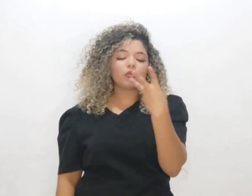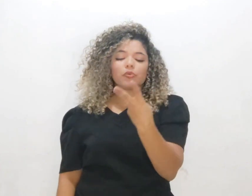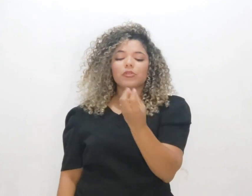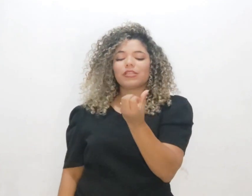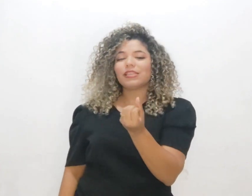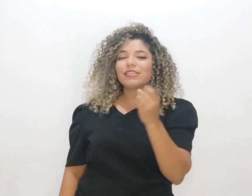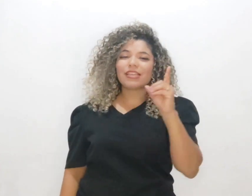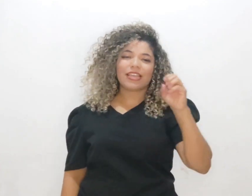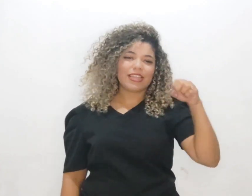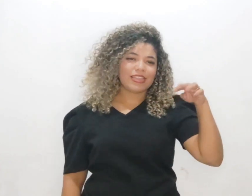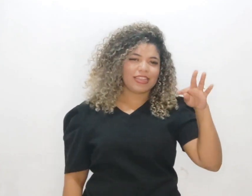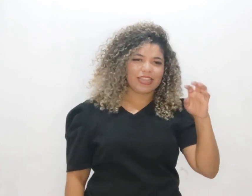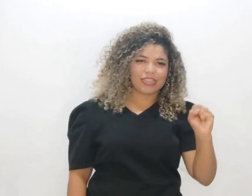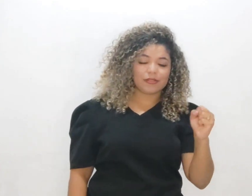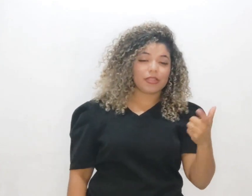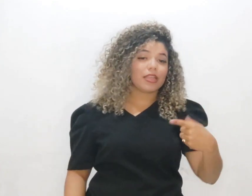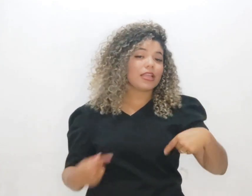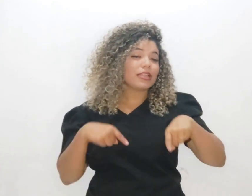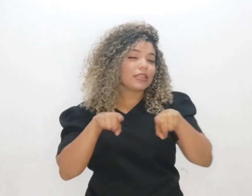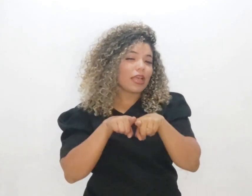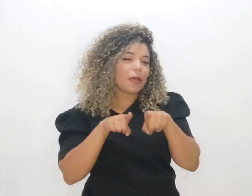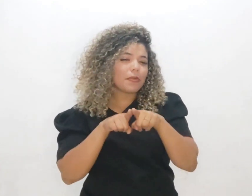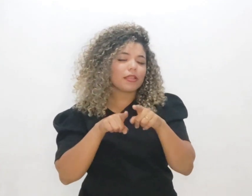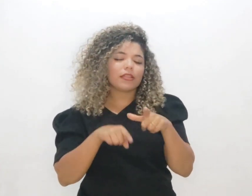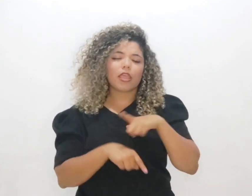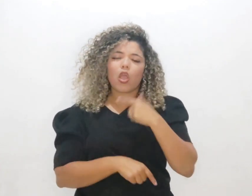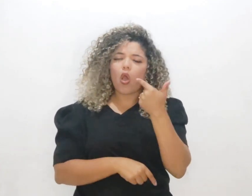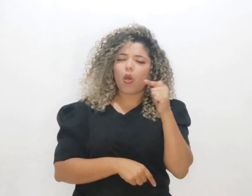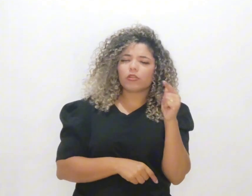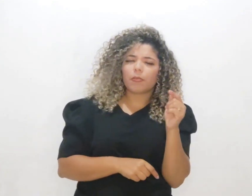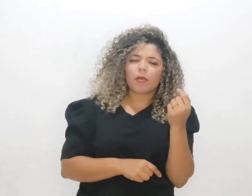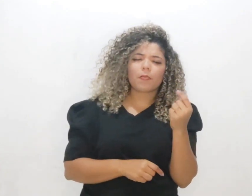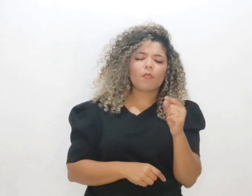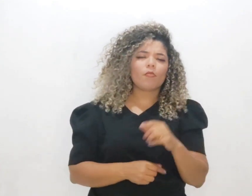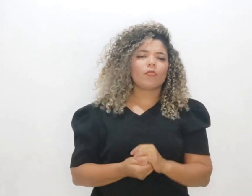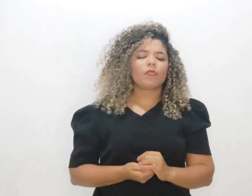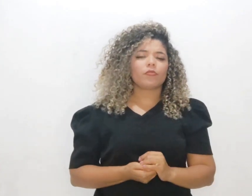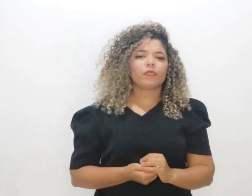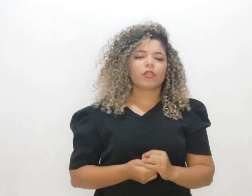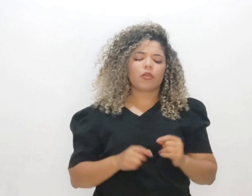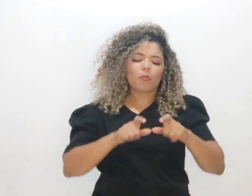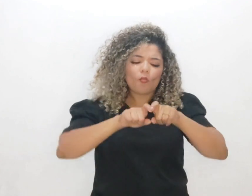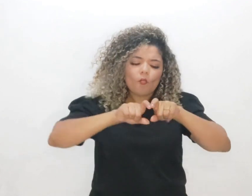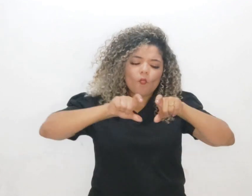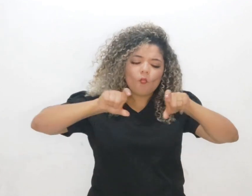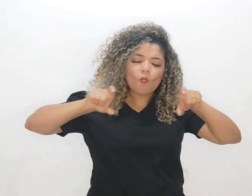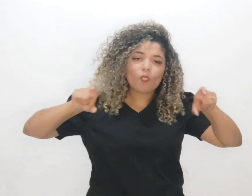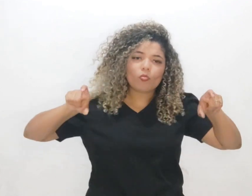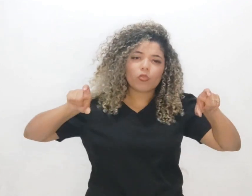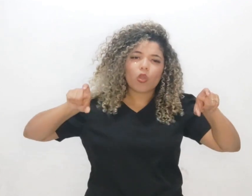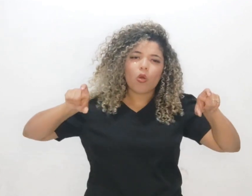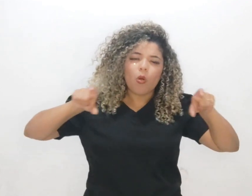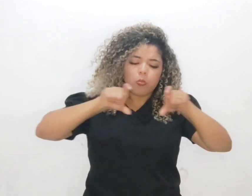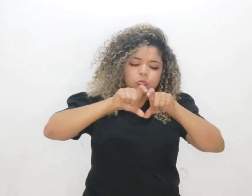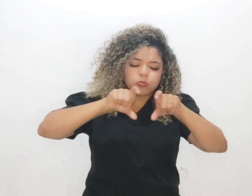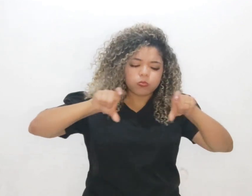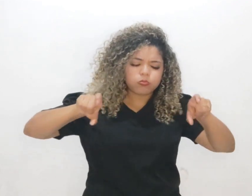dentes. Nós temos engrenagem um pouco mais com espessura maior e com um formato mais pesado, uma vez